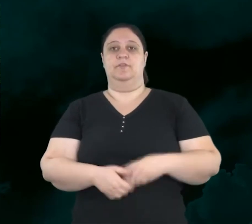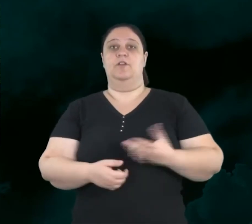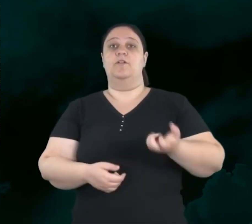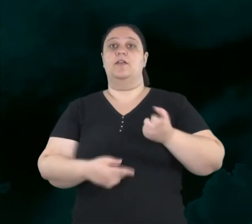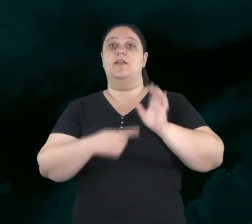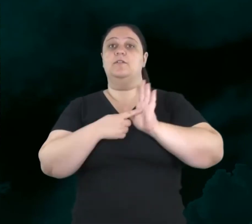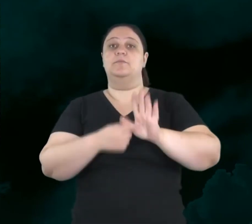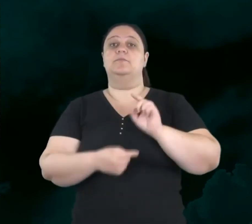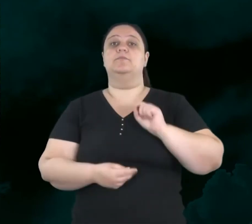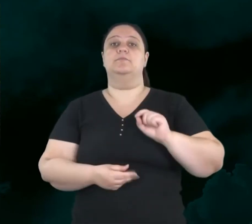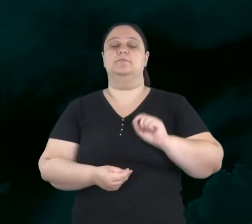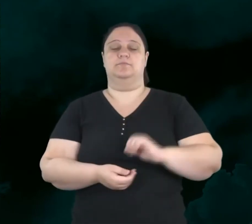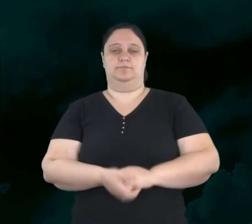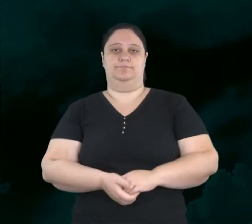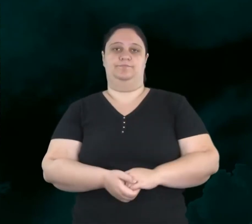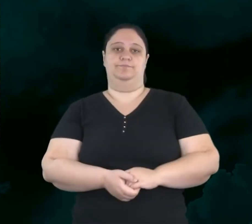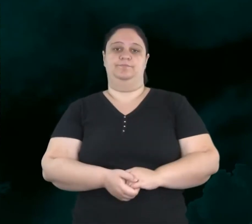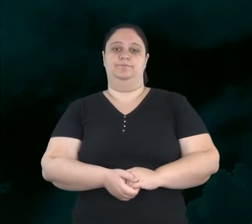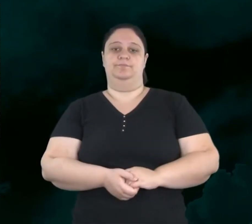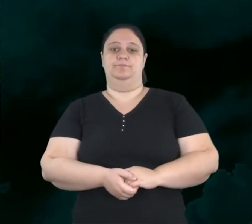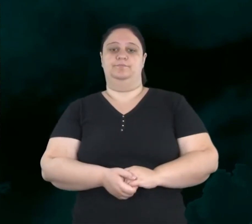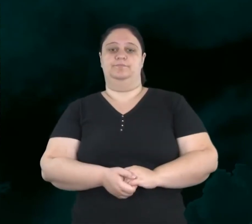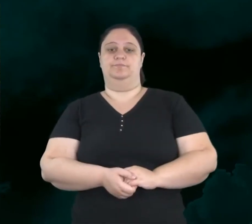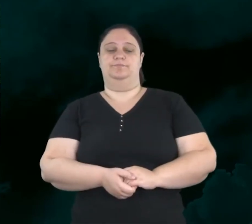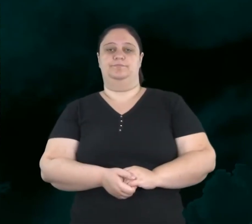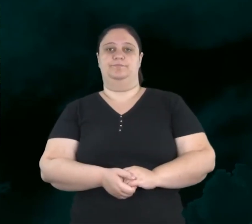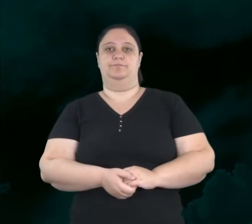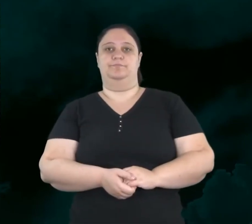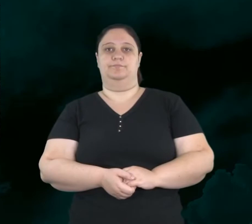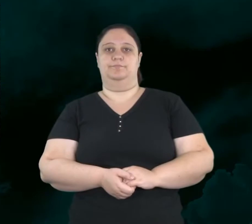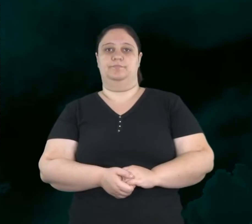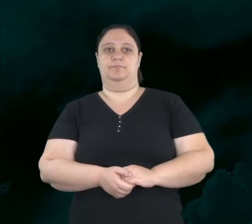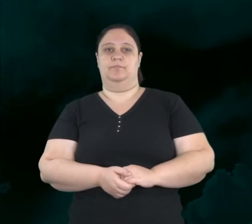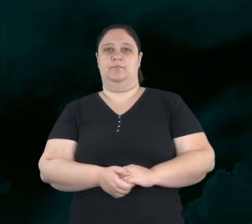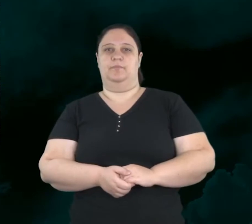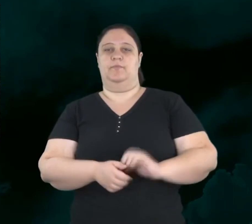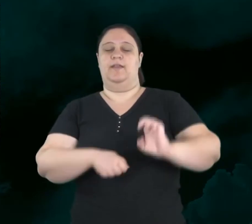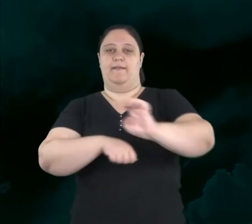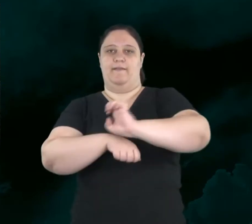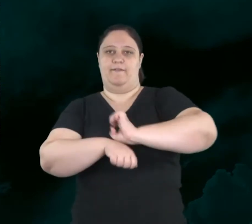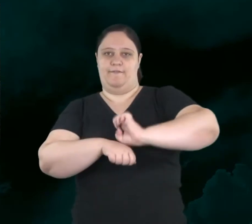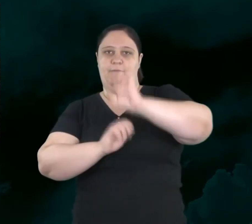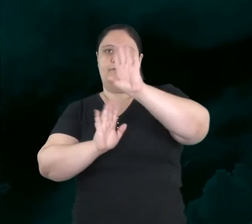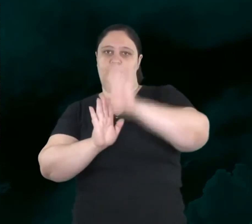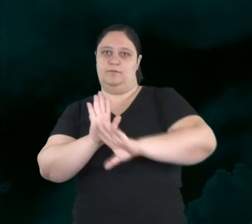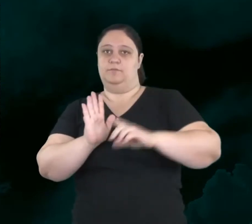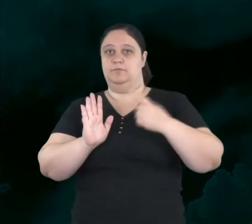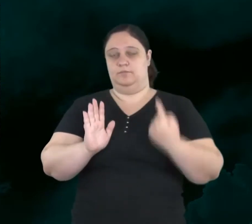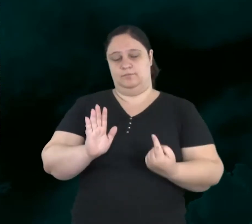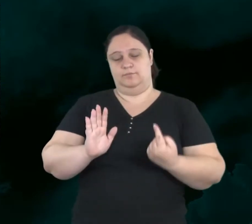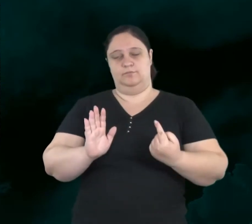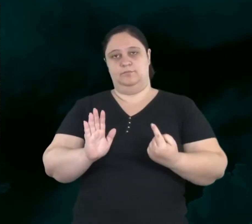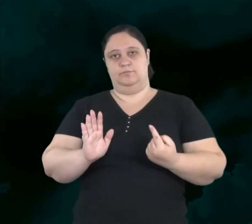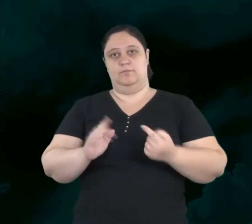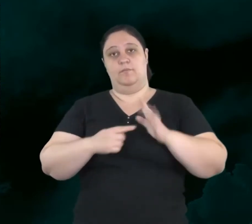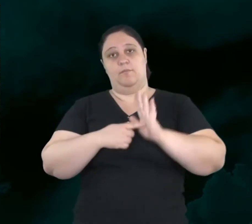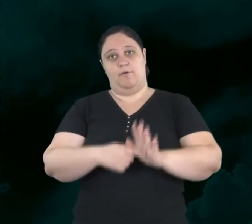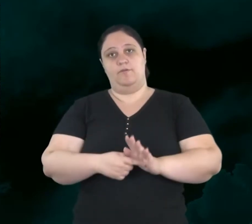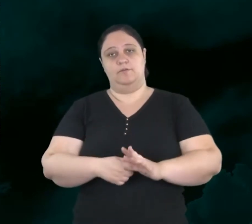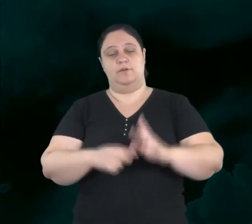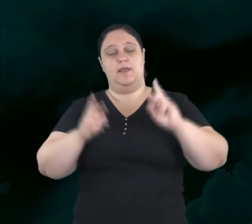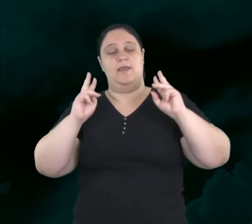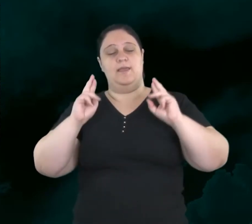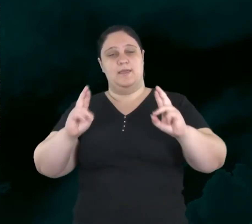dizer é que eu li essa porção de Efésios capítulo 1, né, é que a esperança do